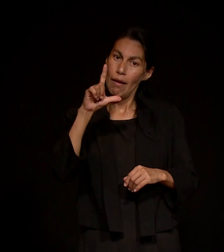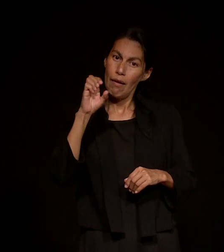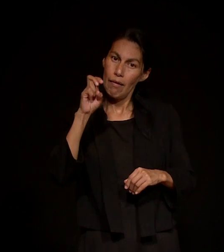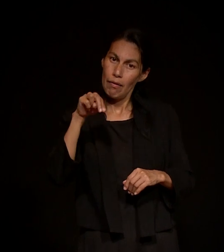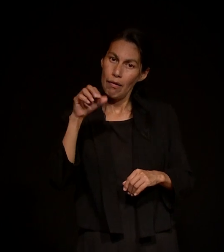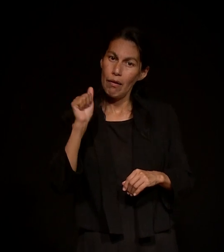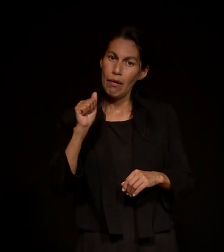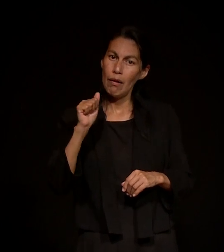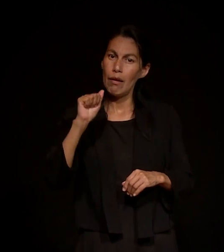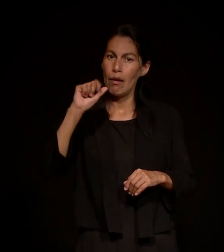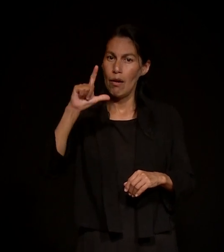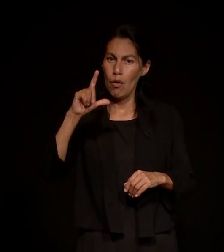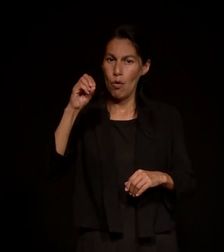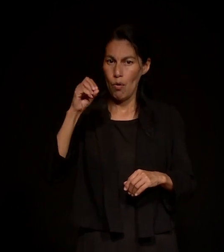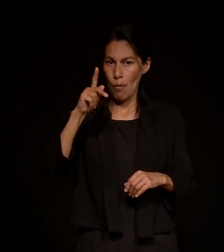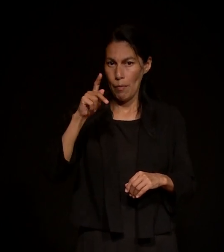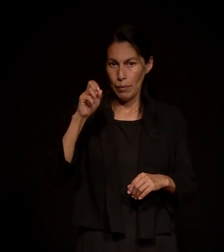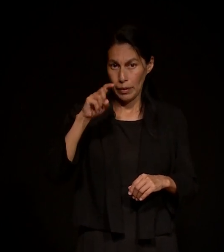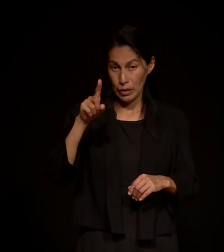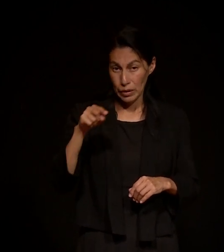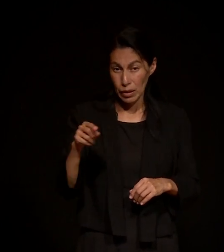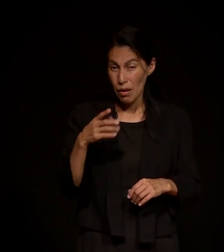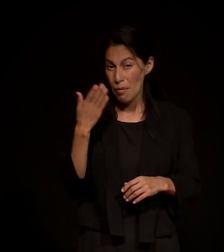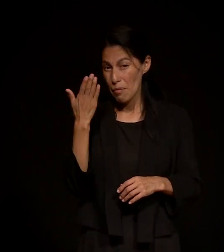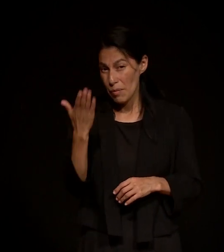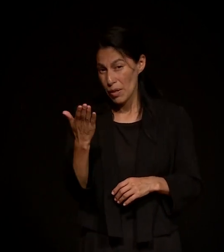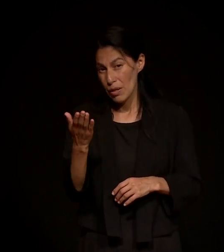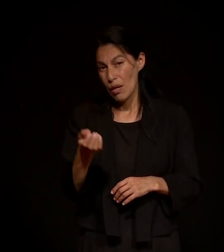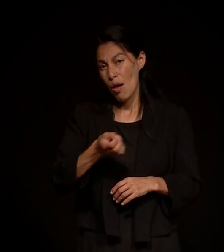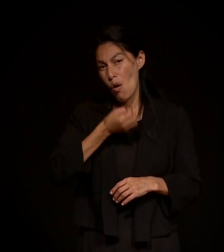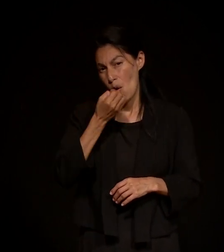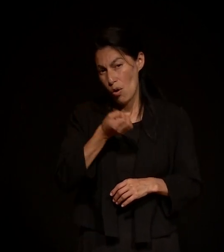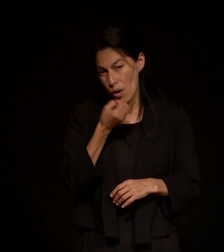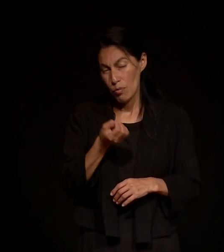Elena López nos ha escrito y pide que oremos